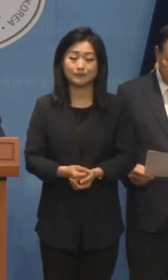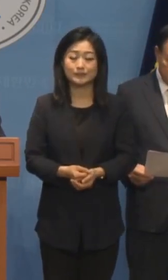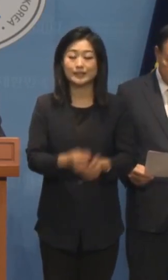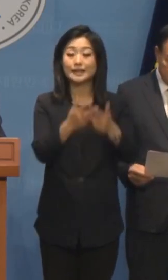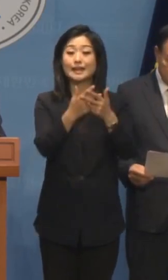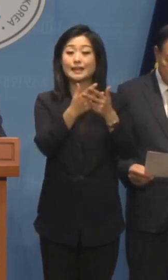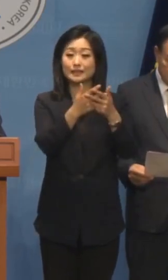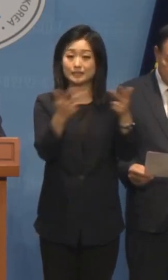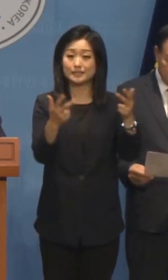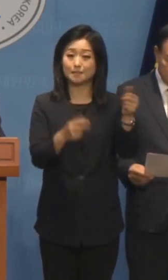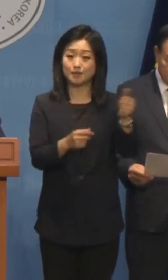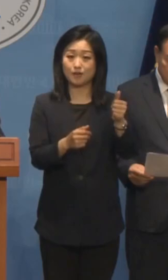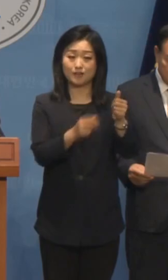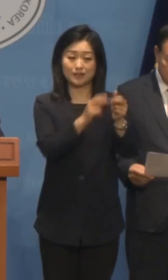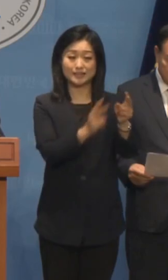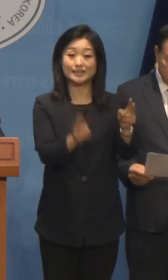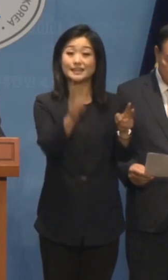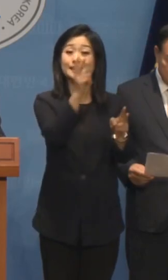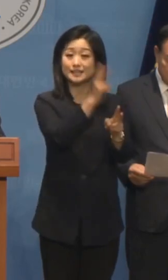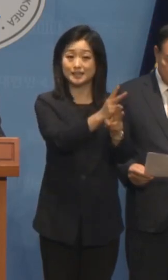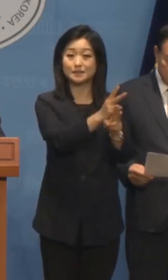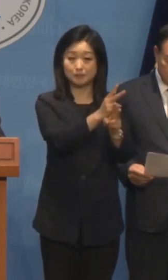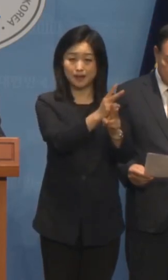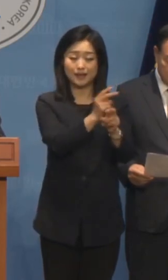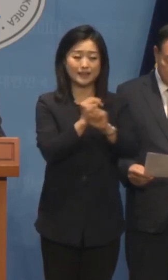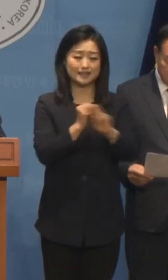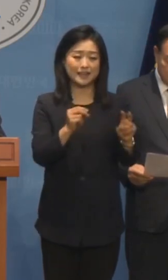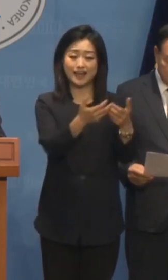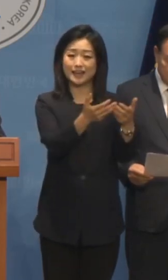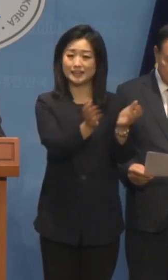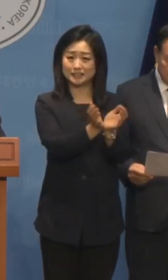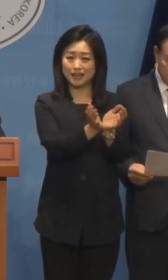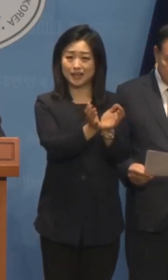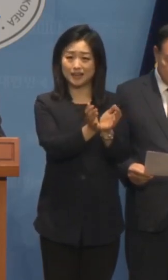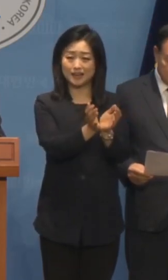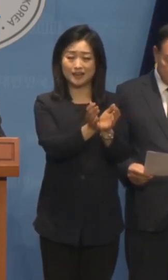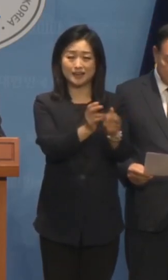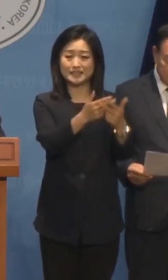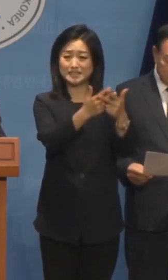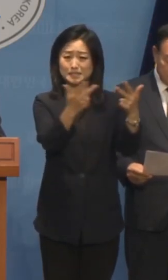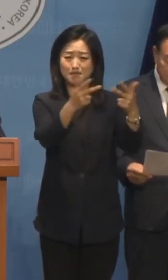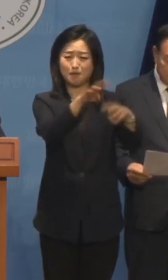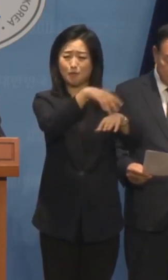이재명 2기 체제가 구성되면서 거대 야당의 황제 이재명